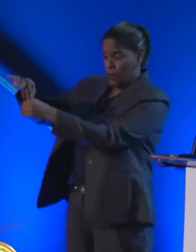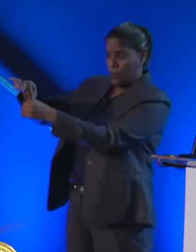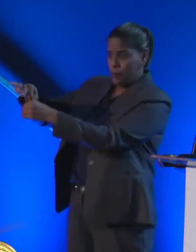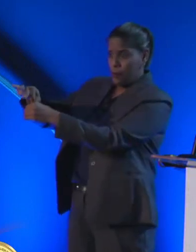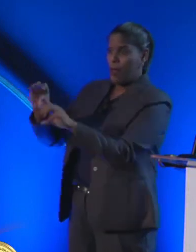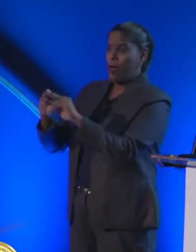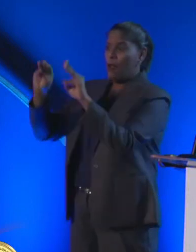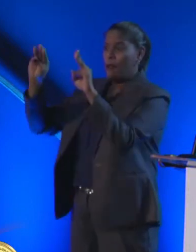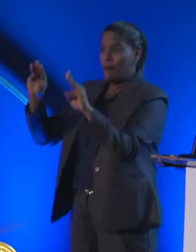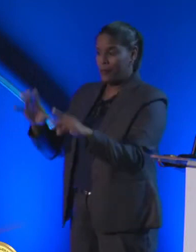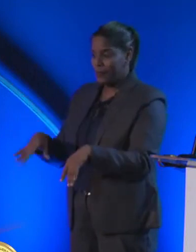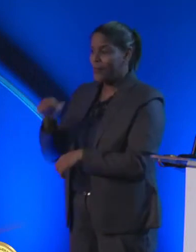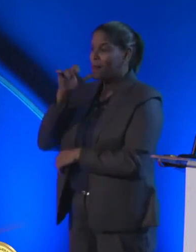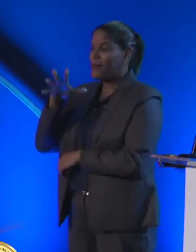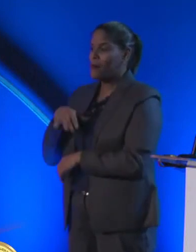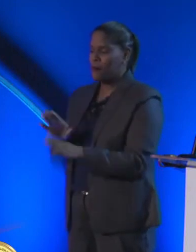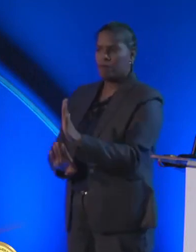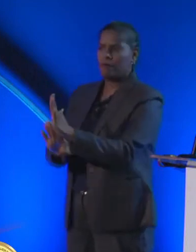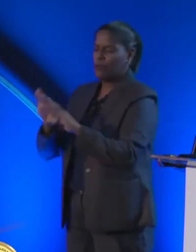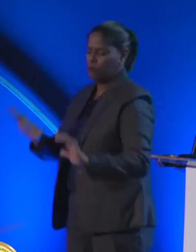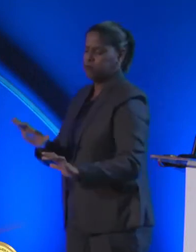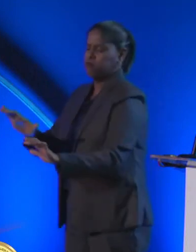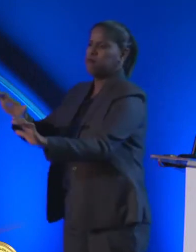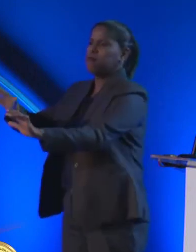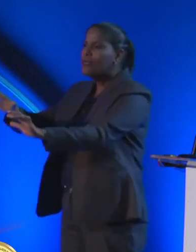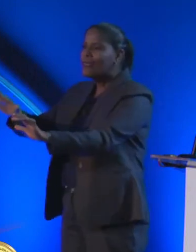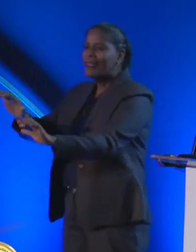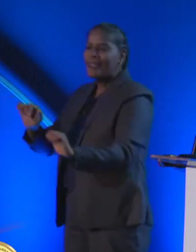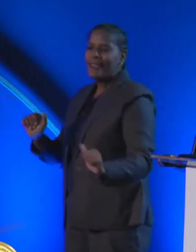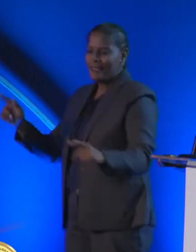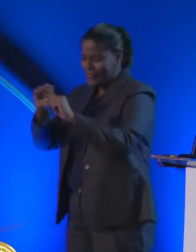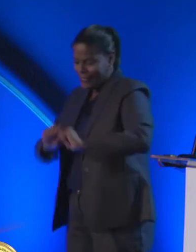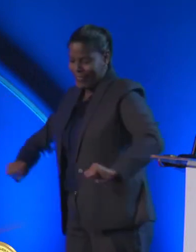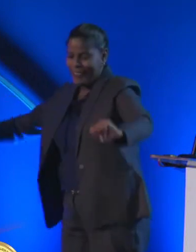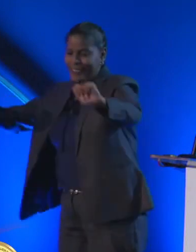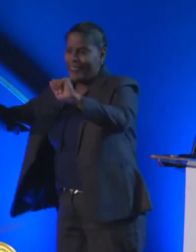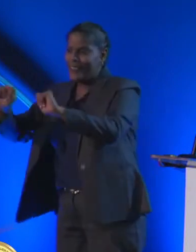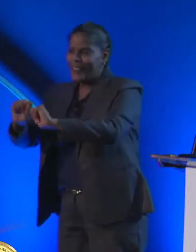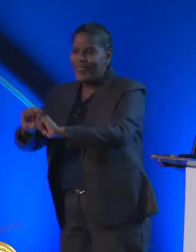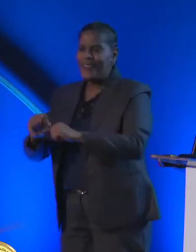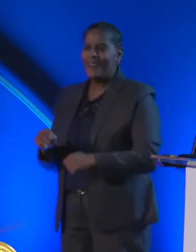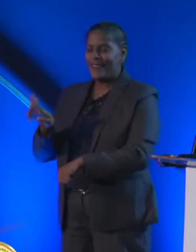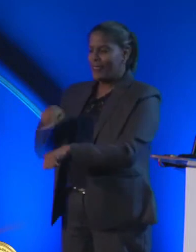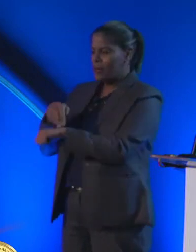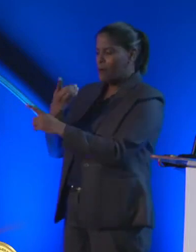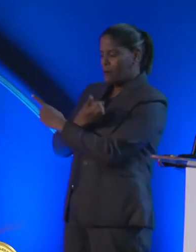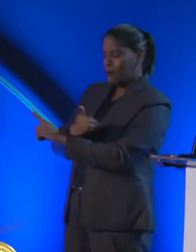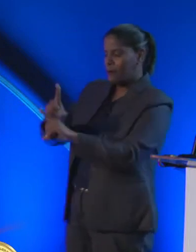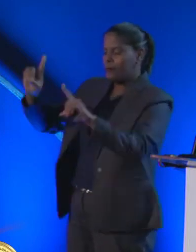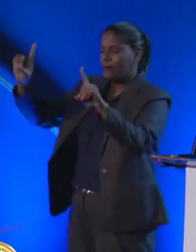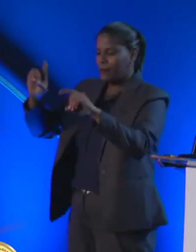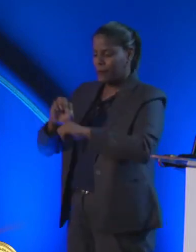Ministerio de la mujer desarrolla acciones en todo el territorio nacional sobre la democracia